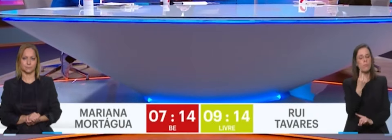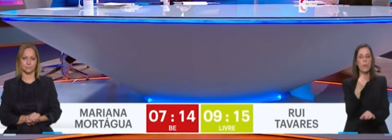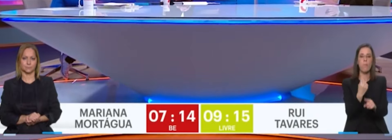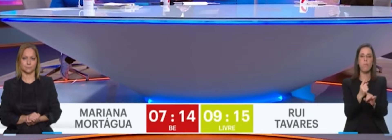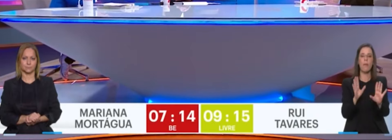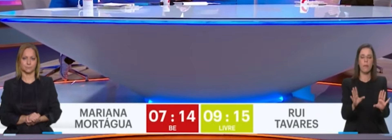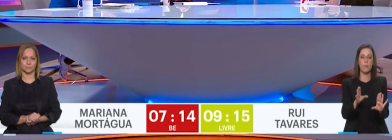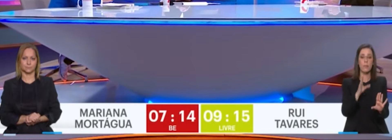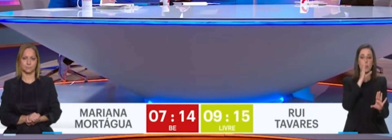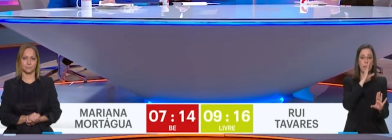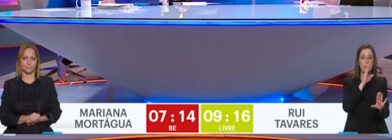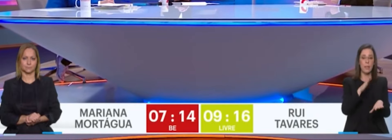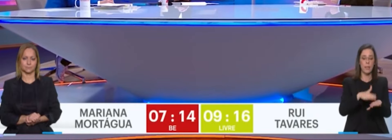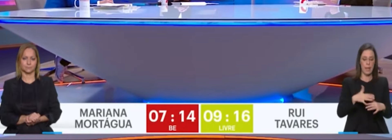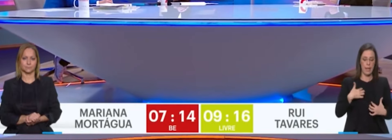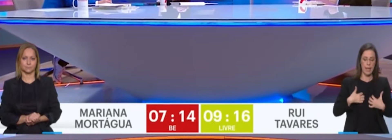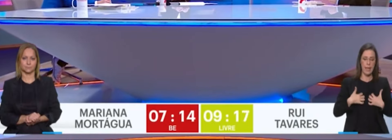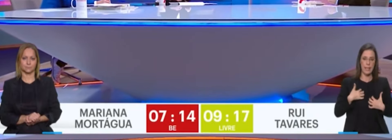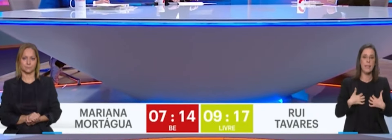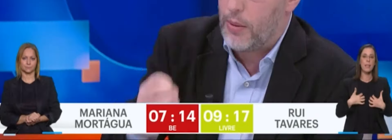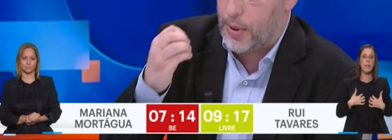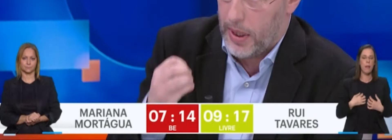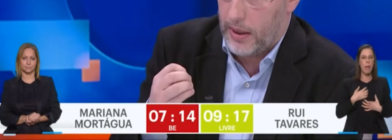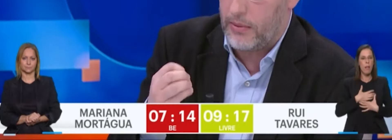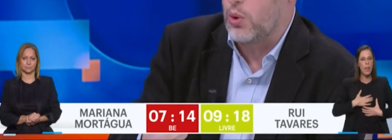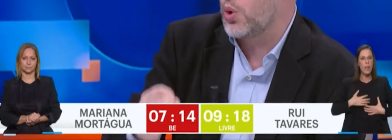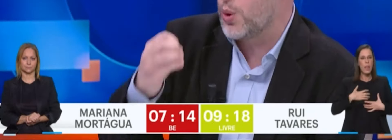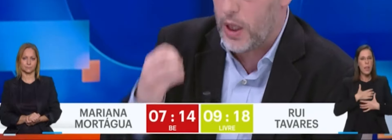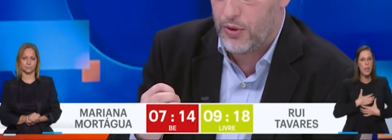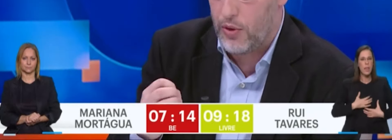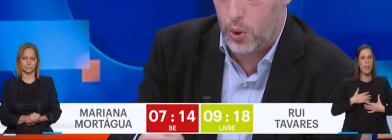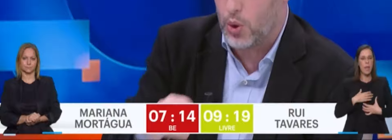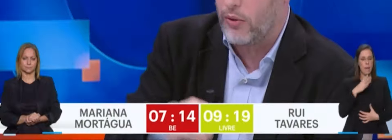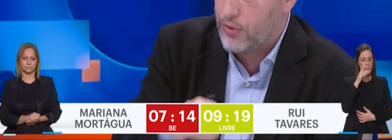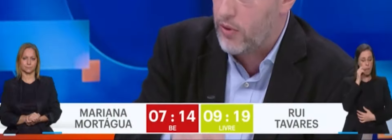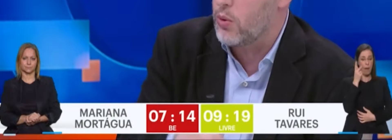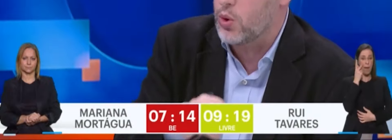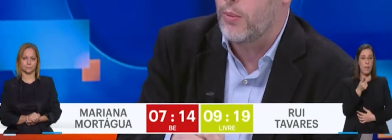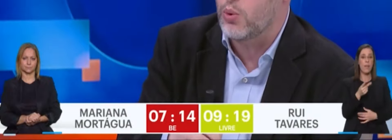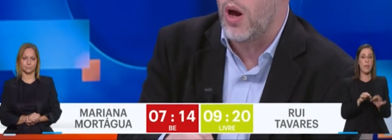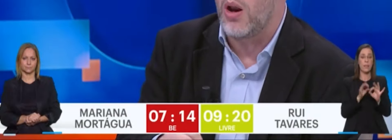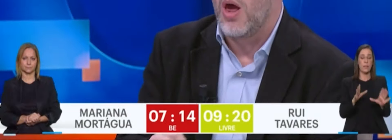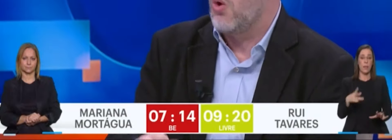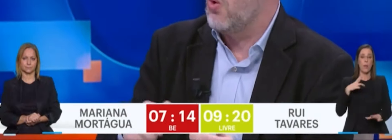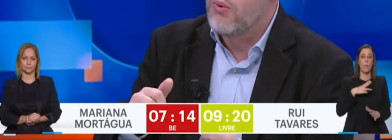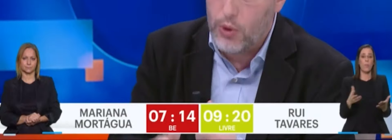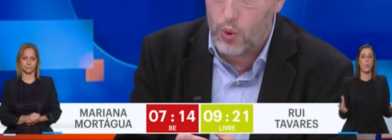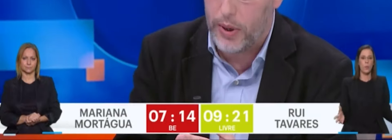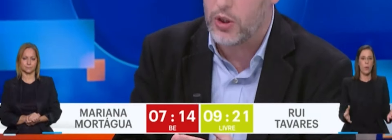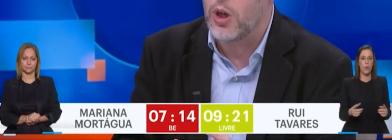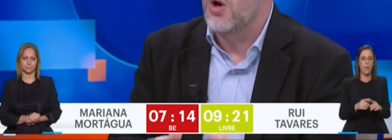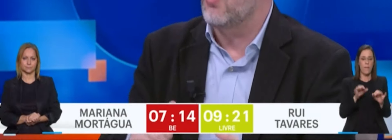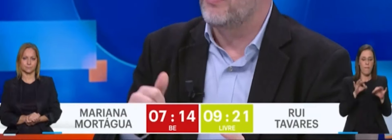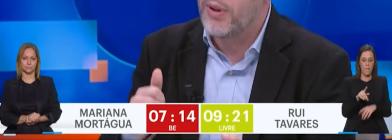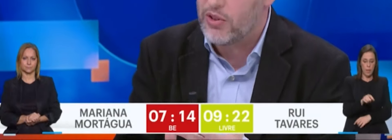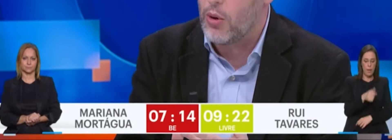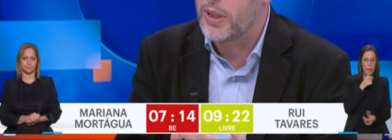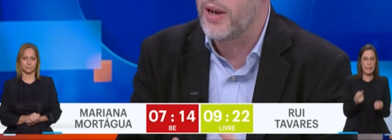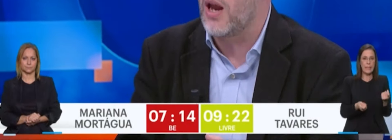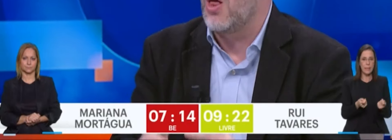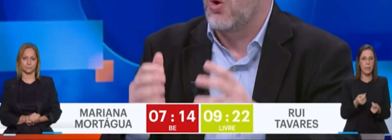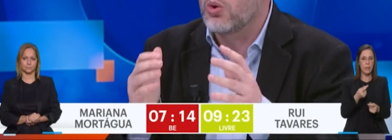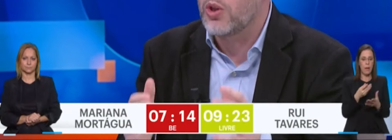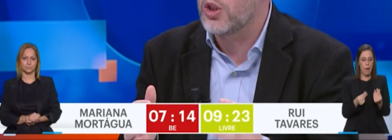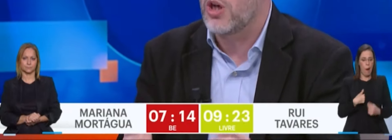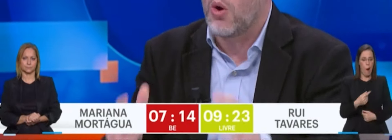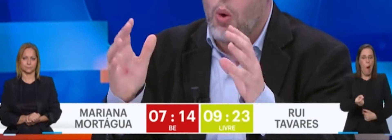também sair da ansiedade da angústia Permanente em que os seus pais viveram e os jovens vivem quando estão em Portugal com o fim do mês com a privação